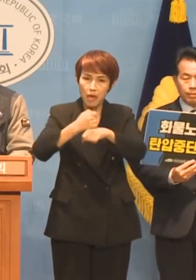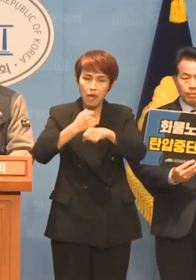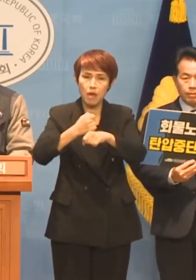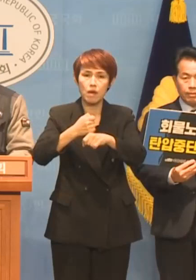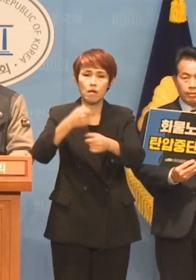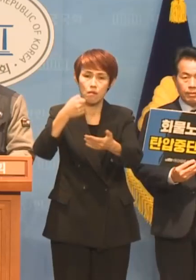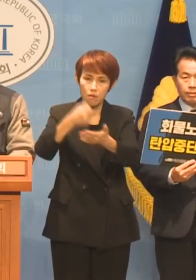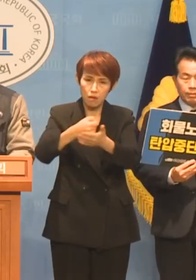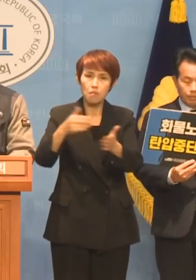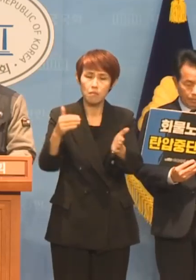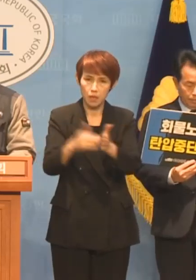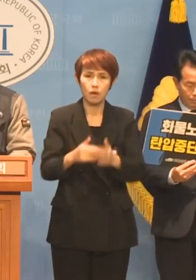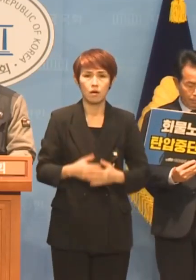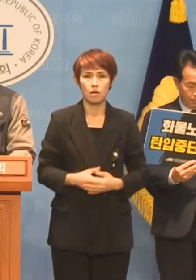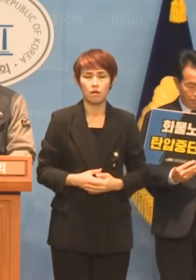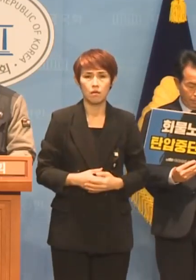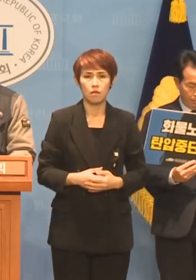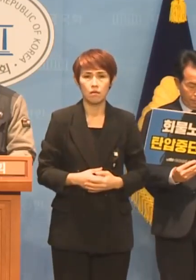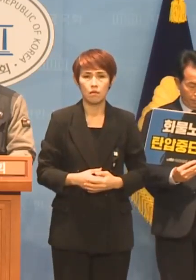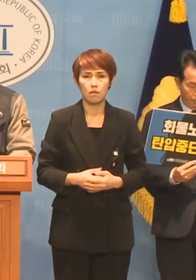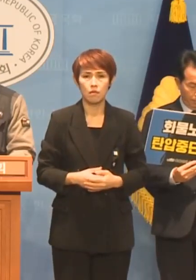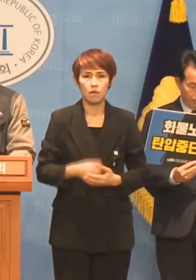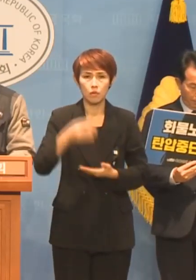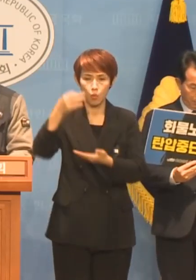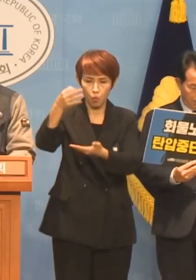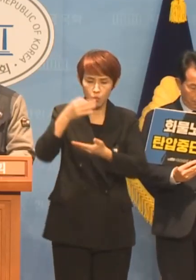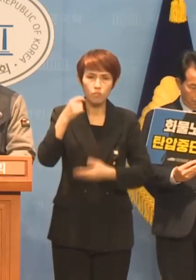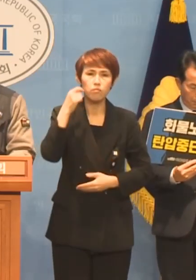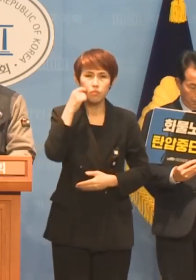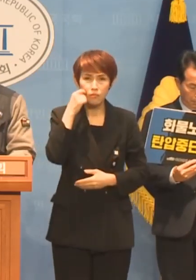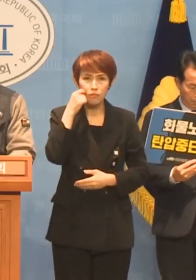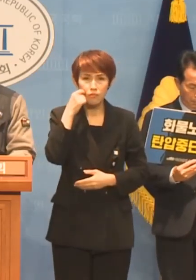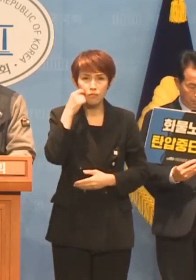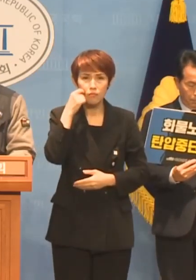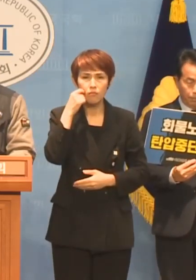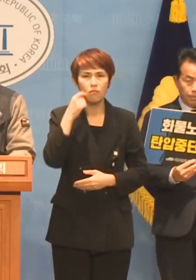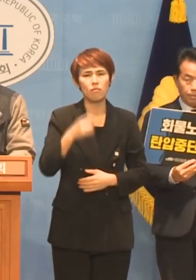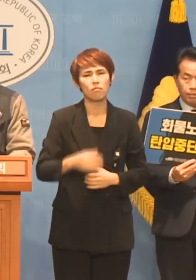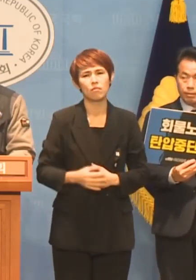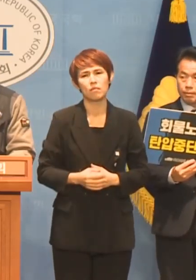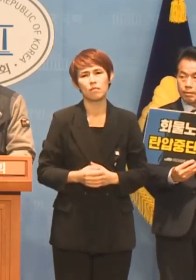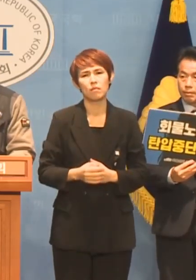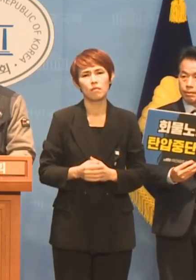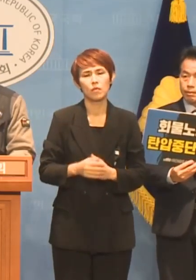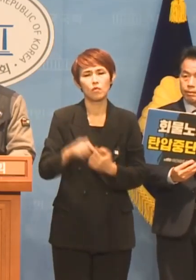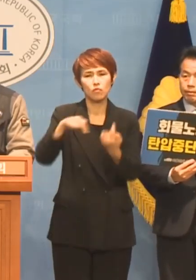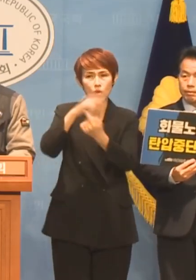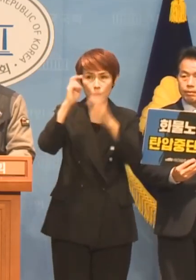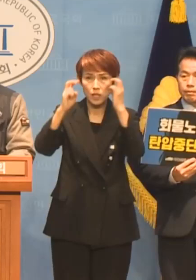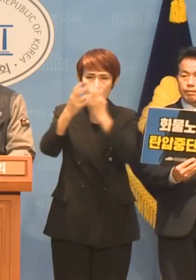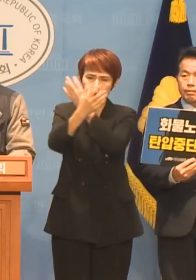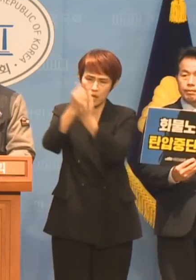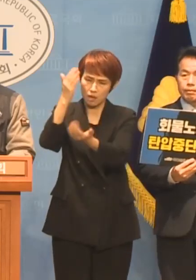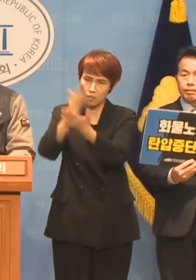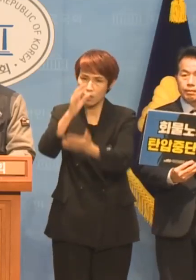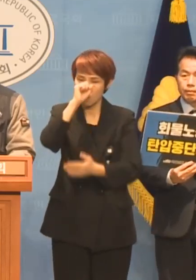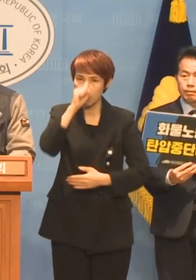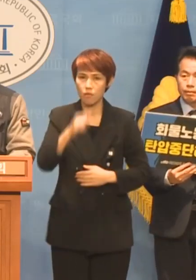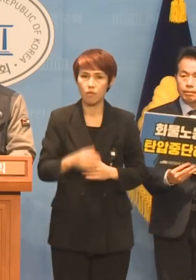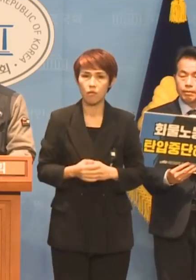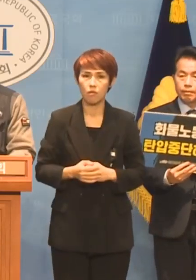책정되어진 금액인데 그 금액을 우리에게 보장할 수 없었다면 애당초 운영사와 계약을 하지 않았어야 되는